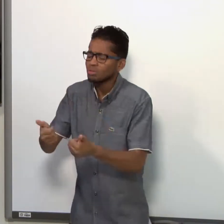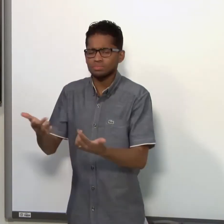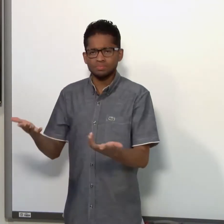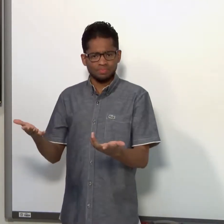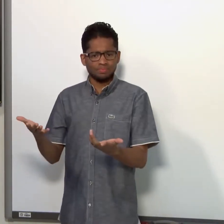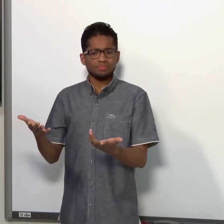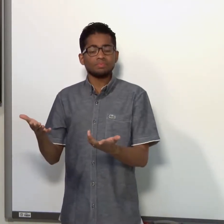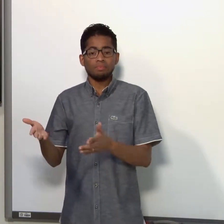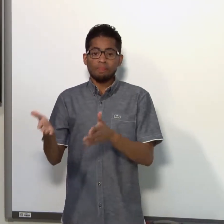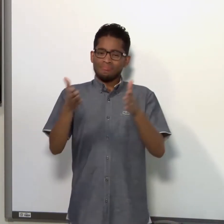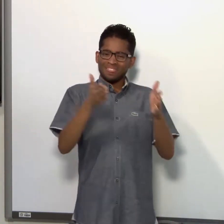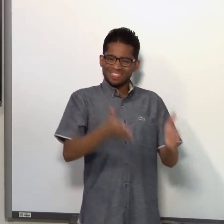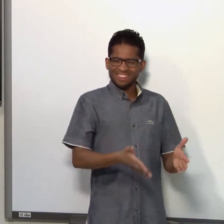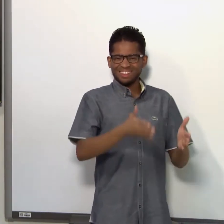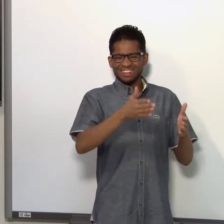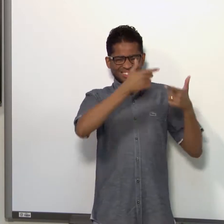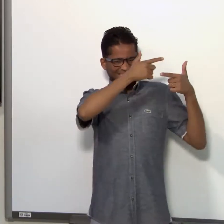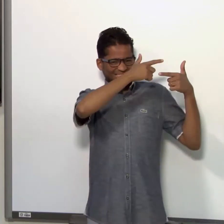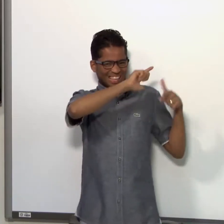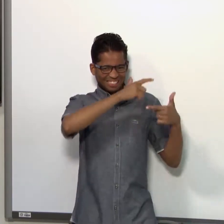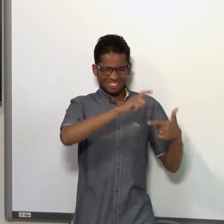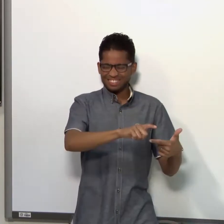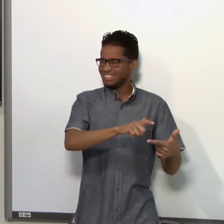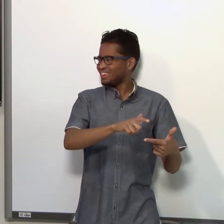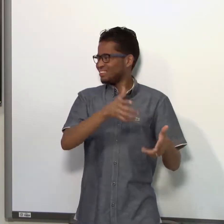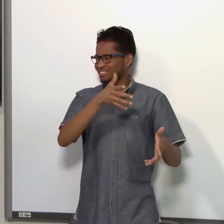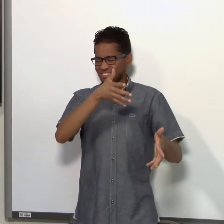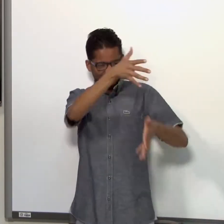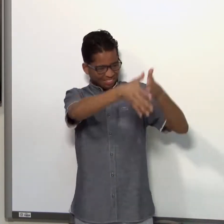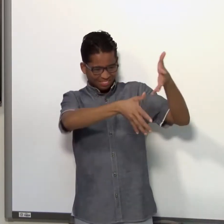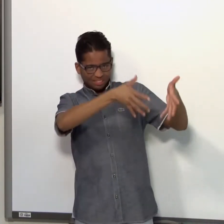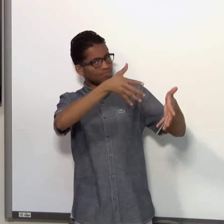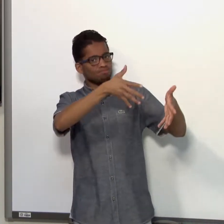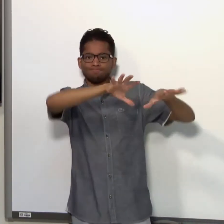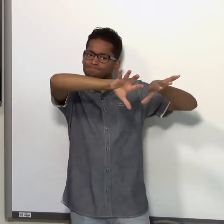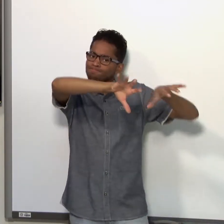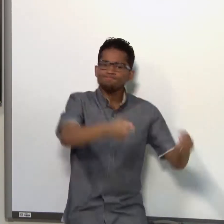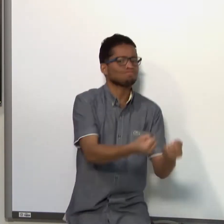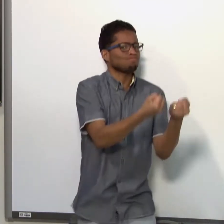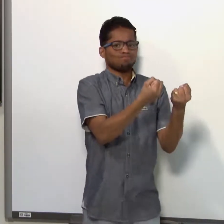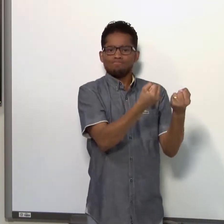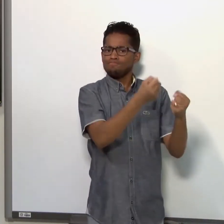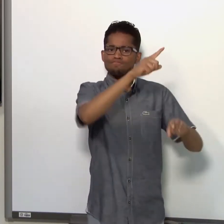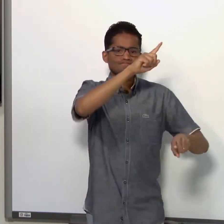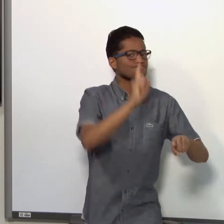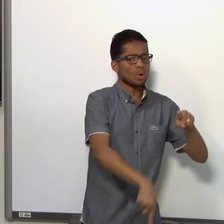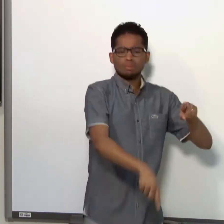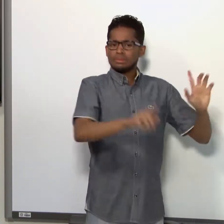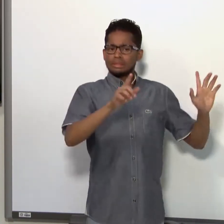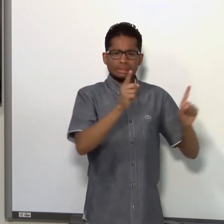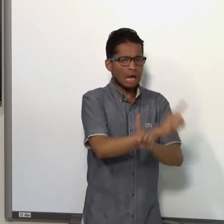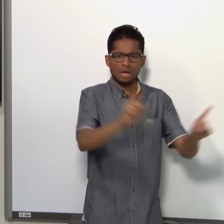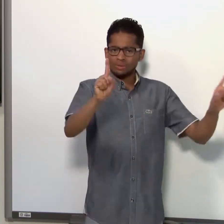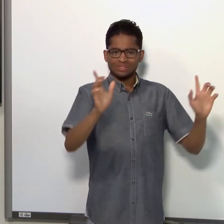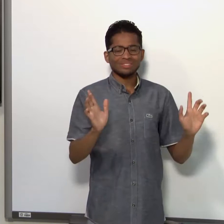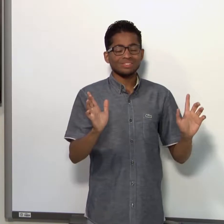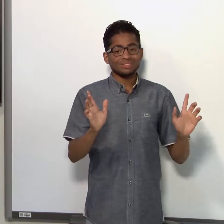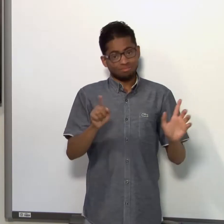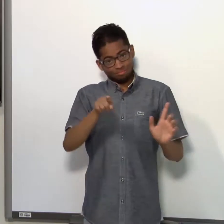percebe de forma positiva essa cultura. Na tradicional, é proibido o